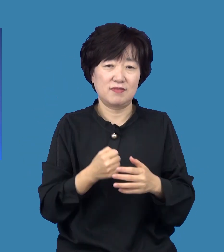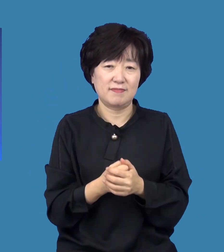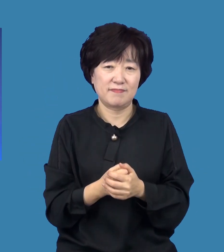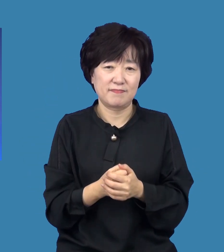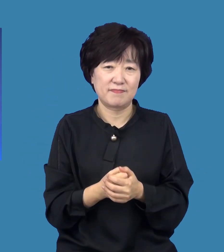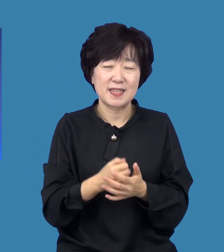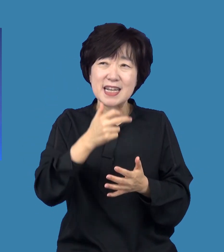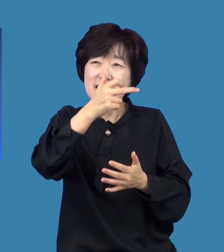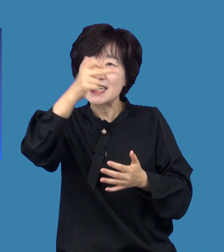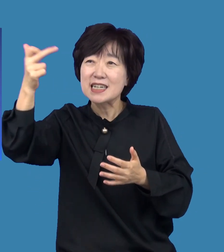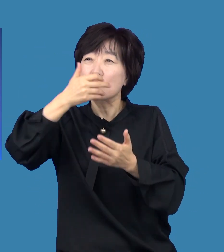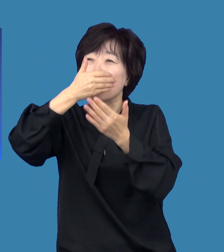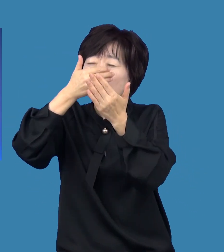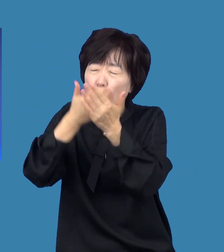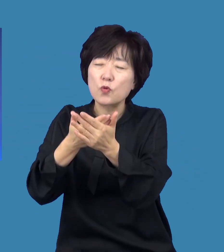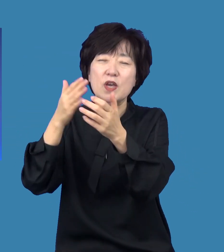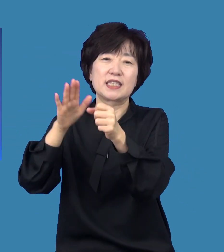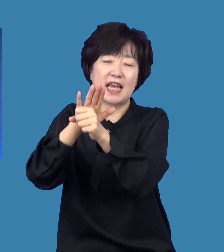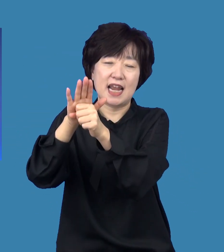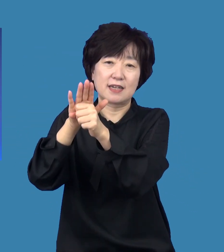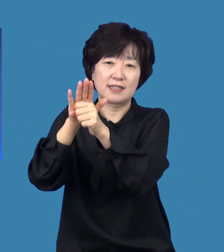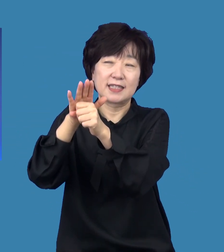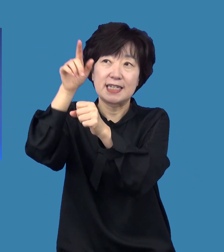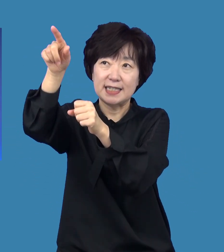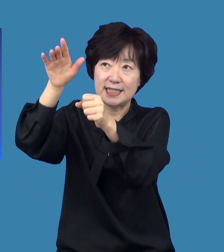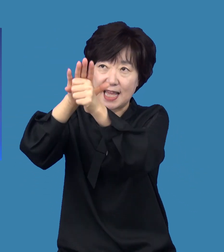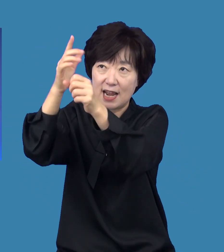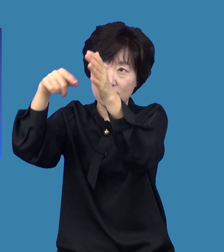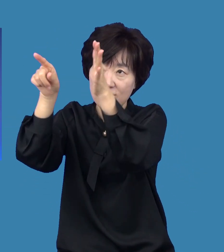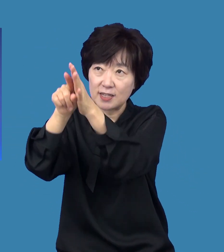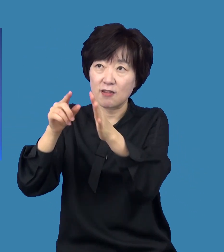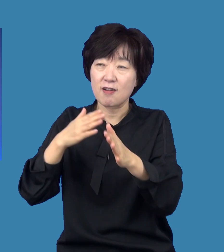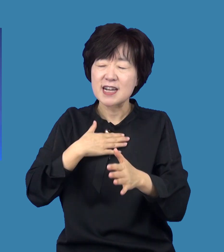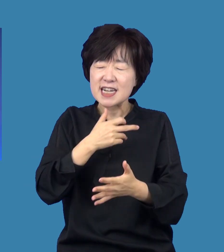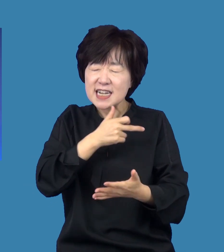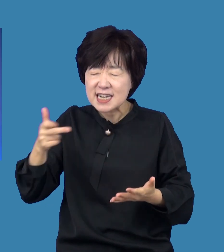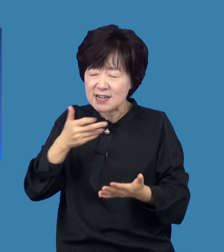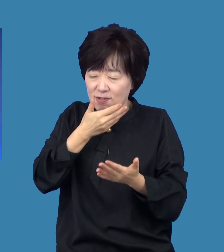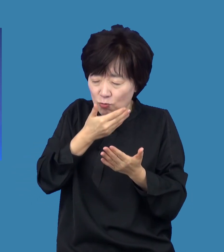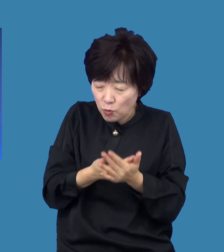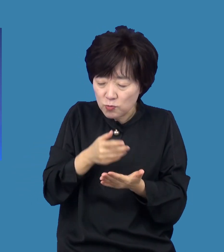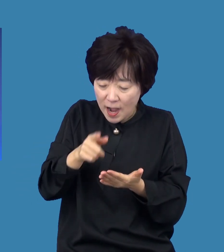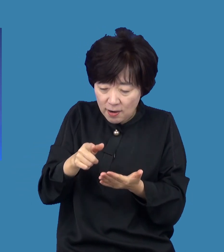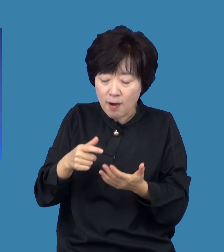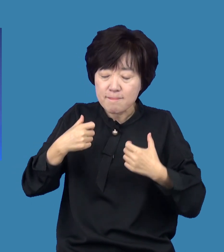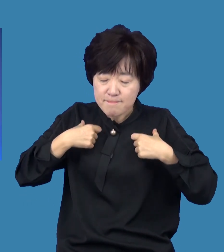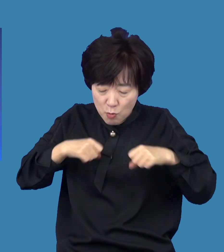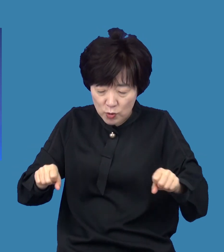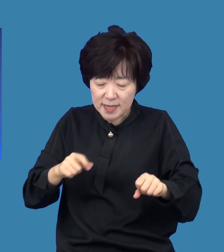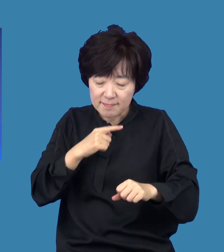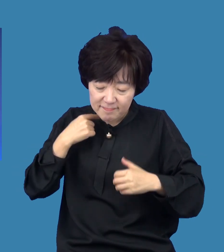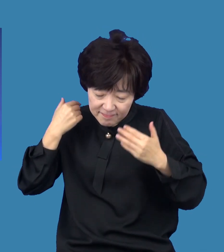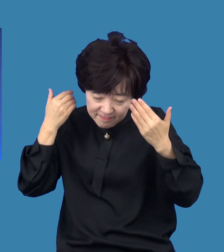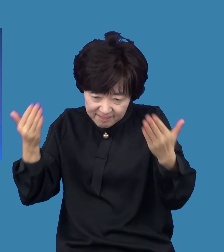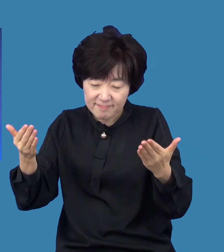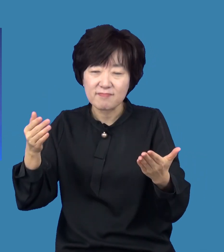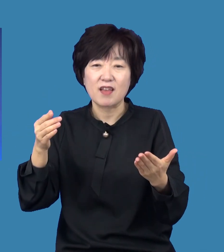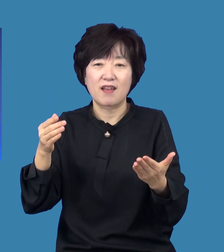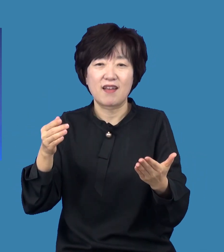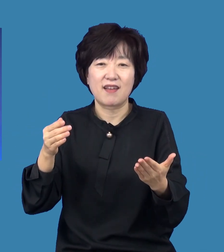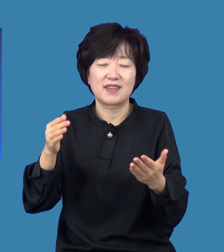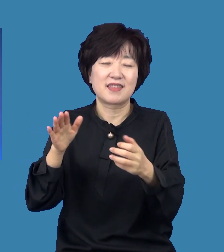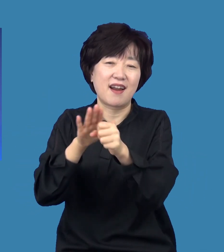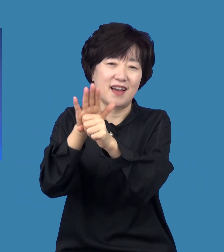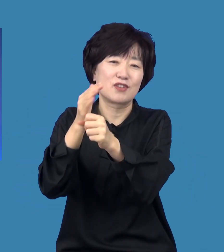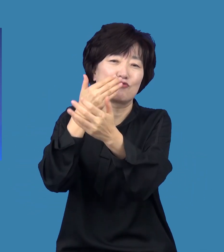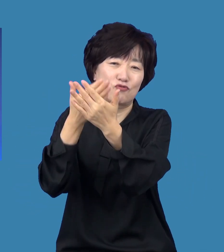크고 존귀한 사랑은 그 사랑을 위해서 내가 크고 소중한 것을 포기한 사랑이야. 그냥 사랑은